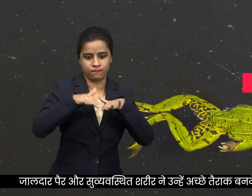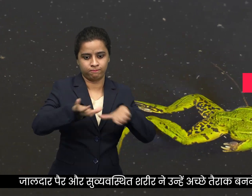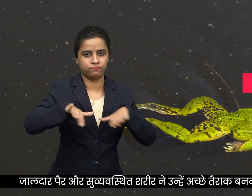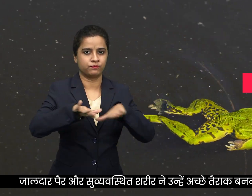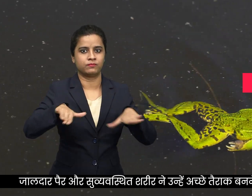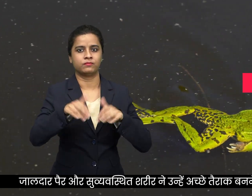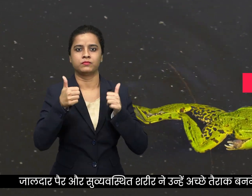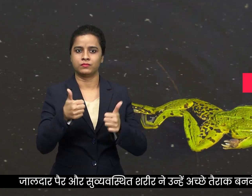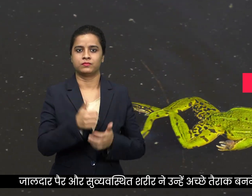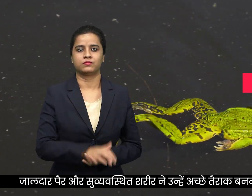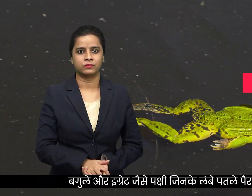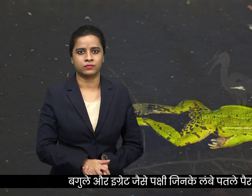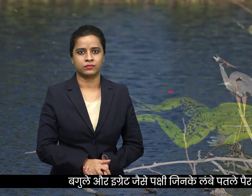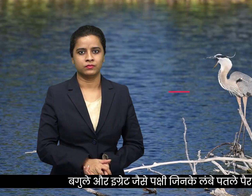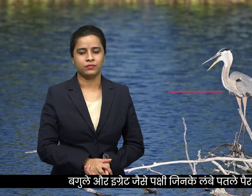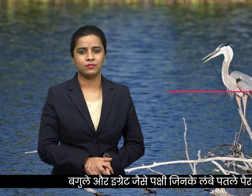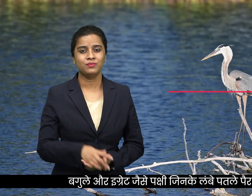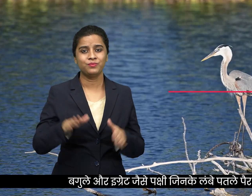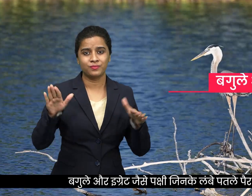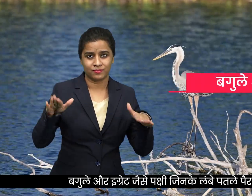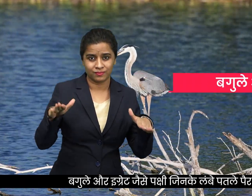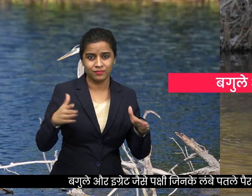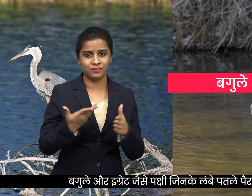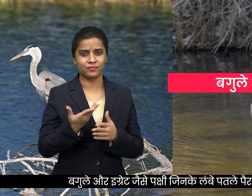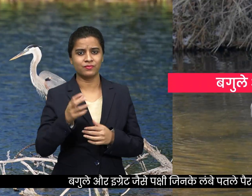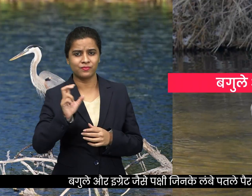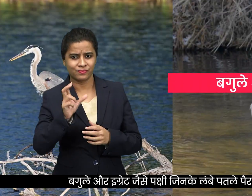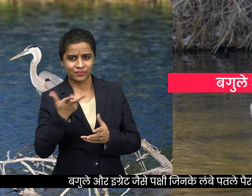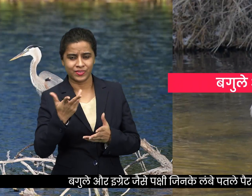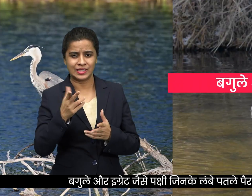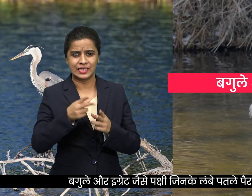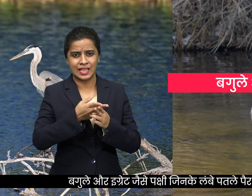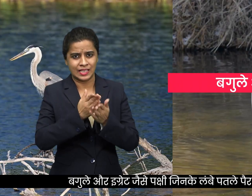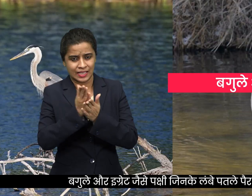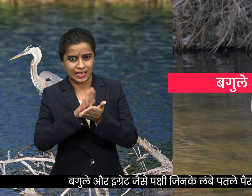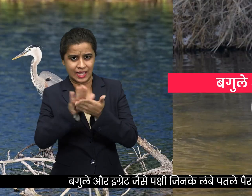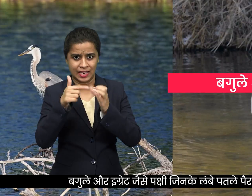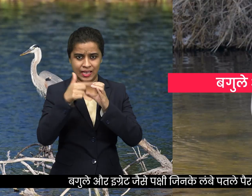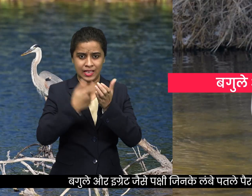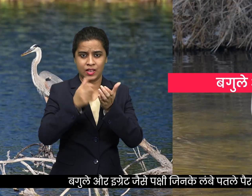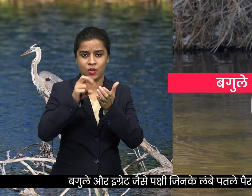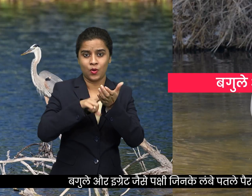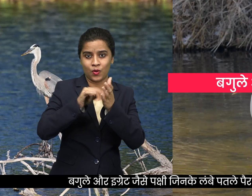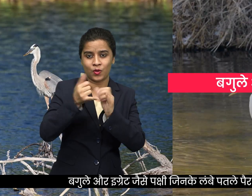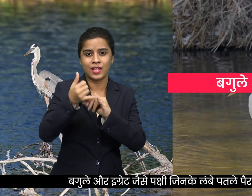है। बगुले और इग्रेट जैसे पक्षी, जिनके लंबे पतले पैर होते